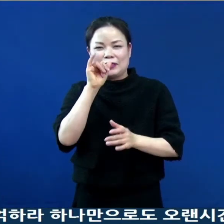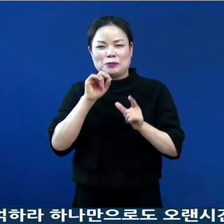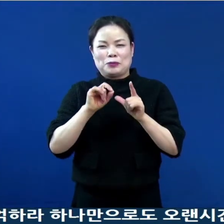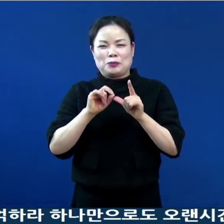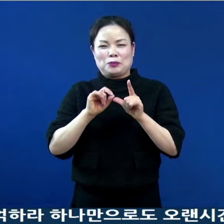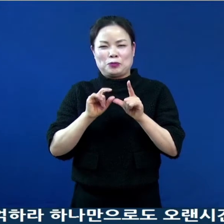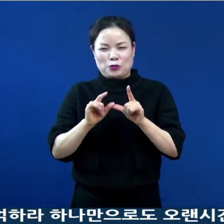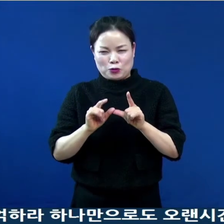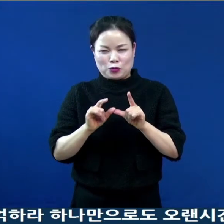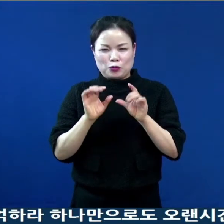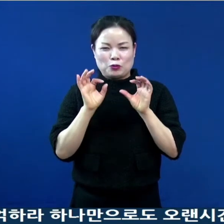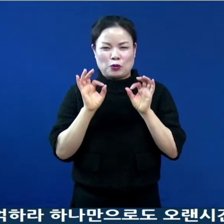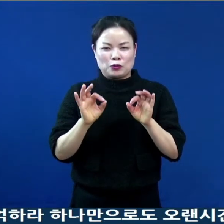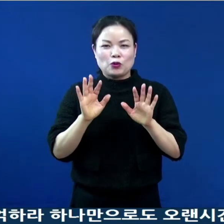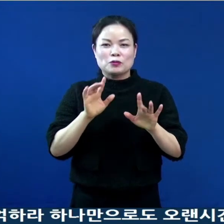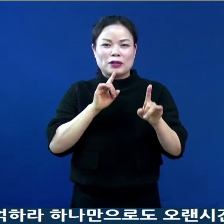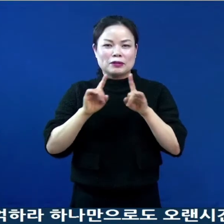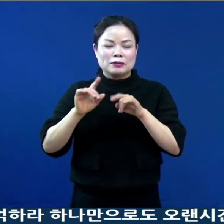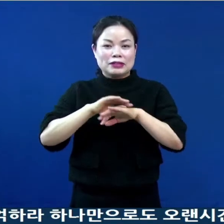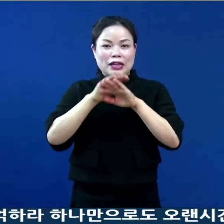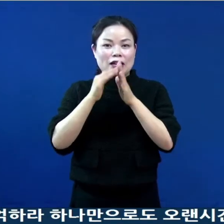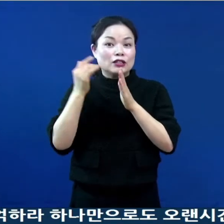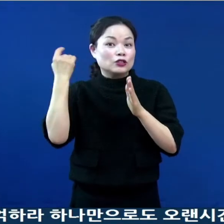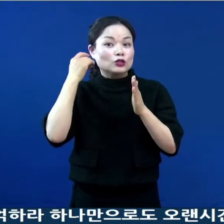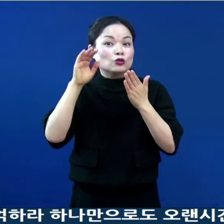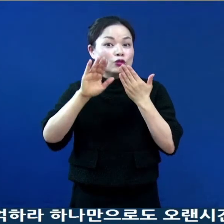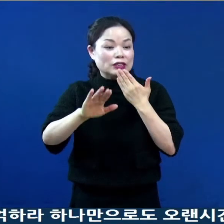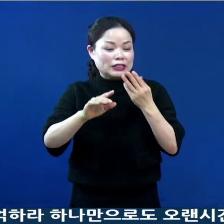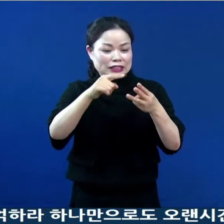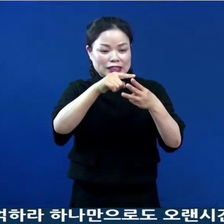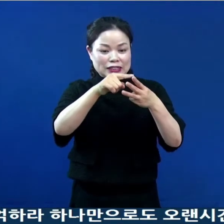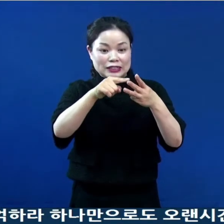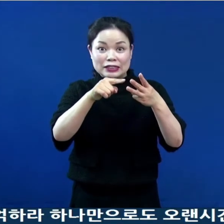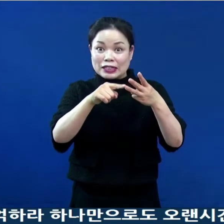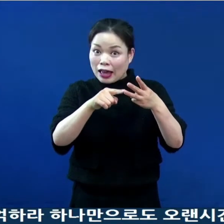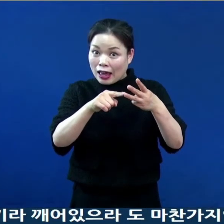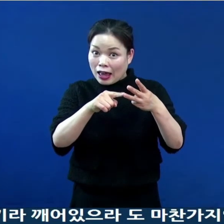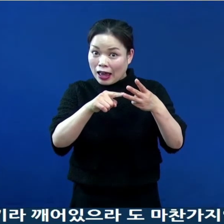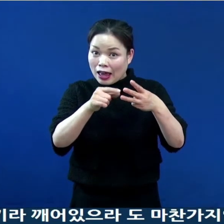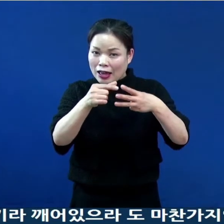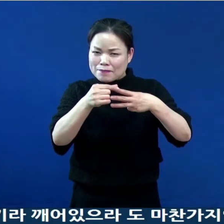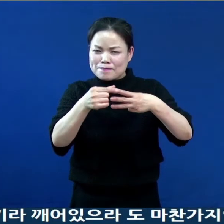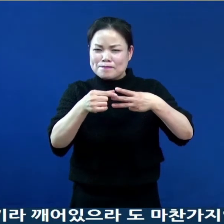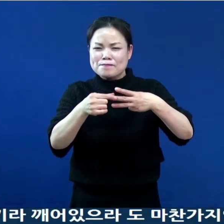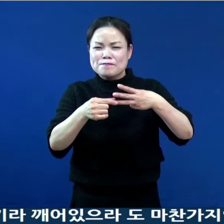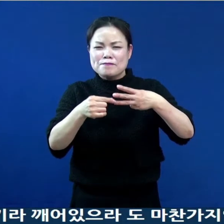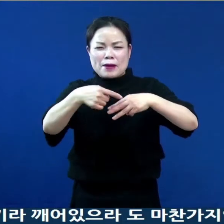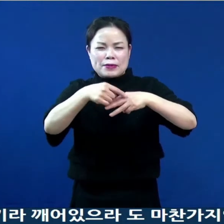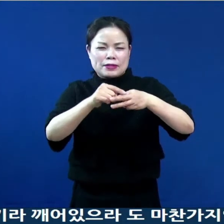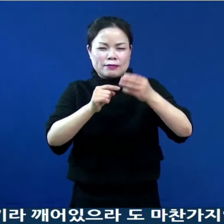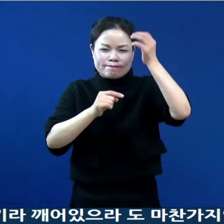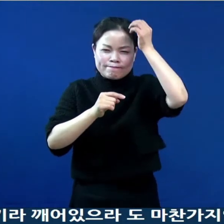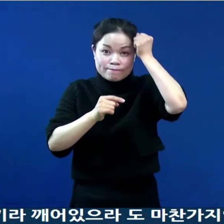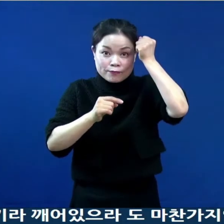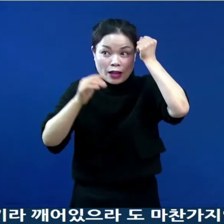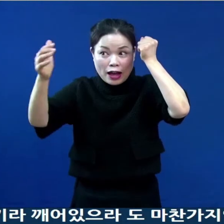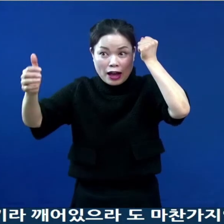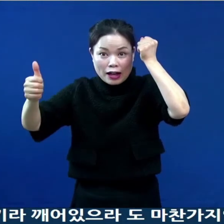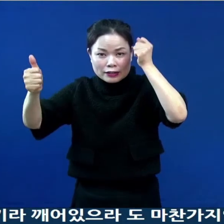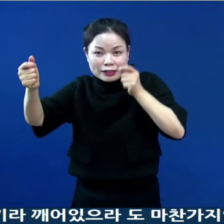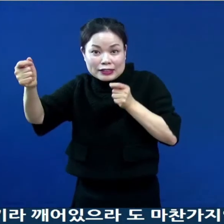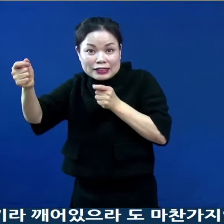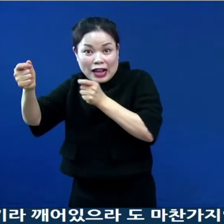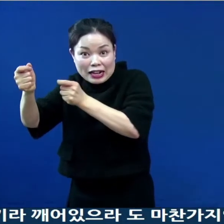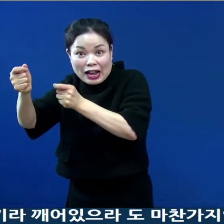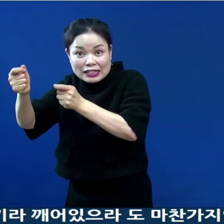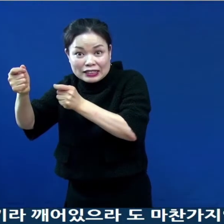같이 살피면서 오늘 말씀을 다 들은 다음에는 이 세 가지를 꼭 마음에 기억하시고 하나님께 가까이